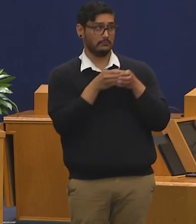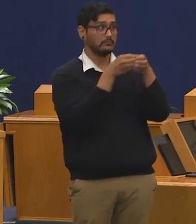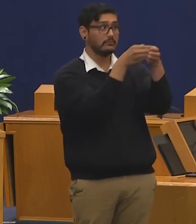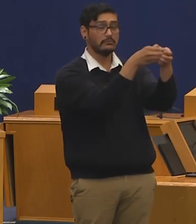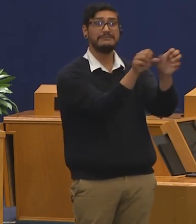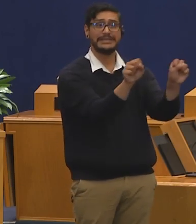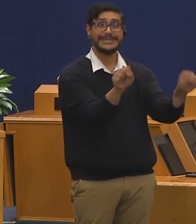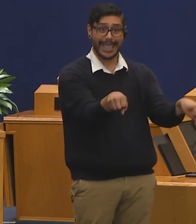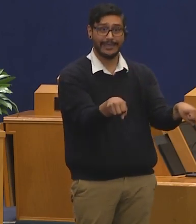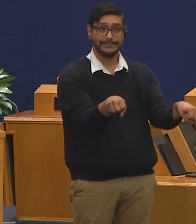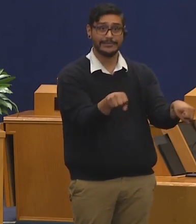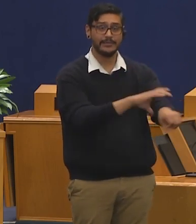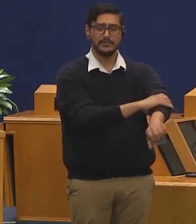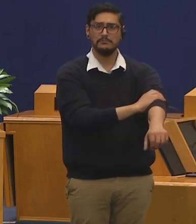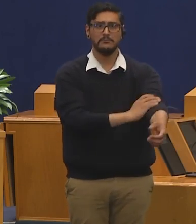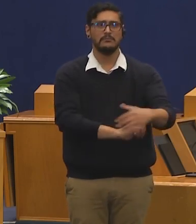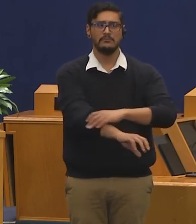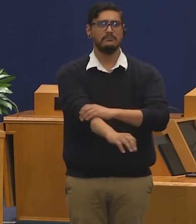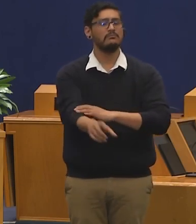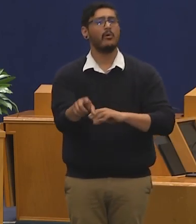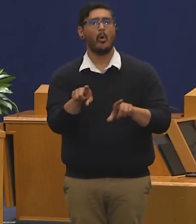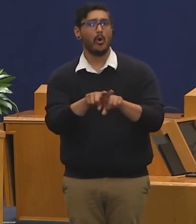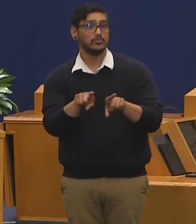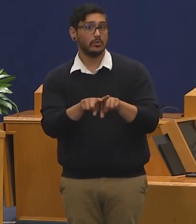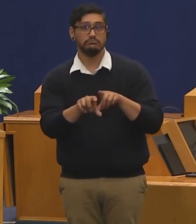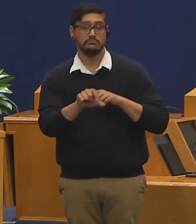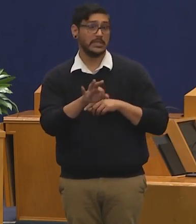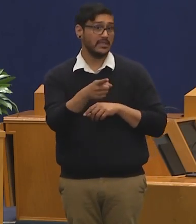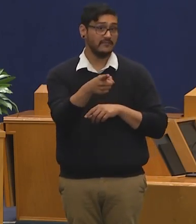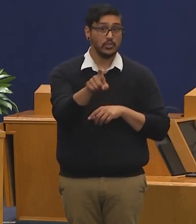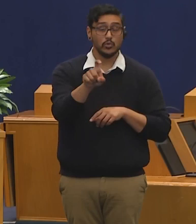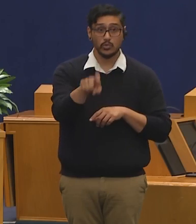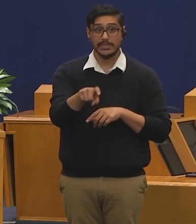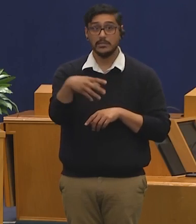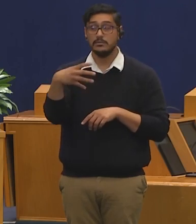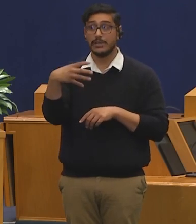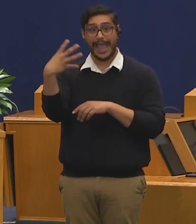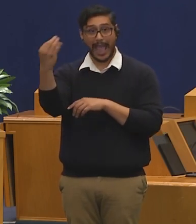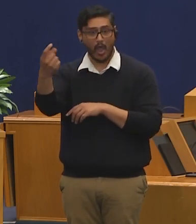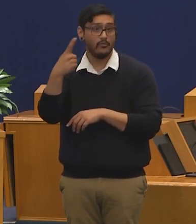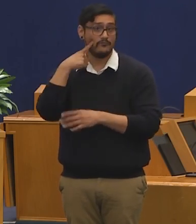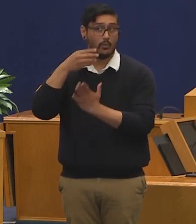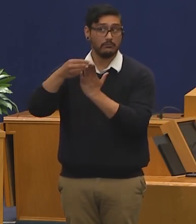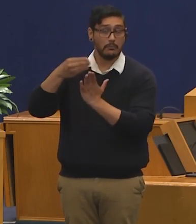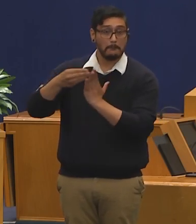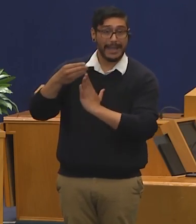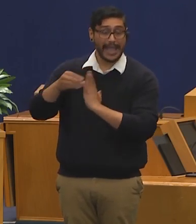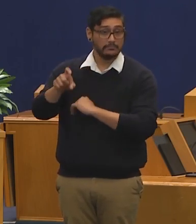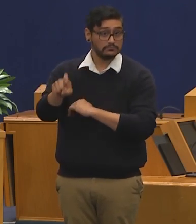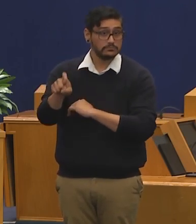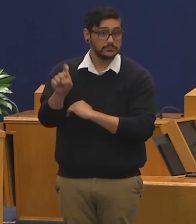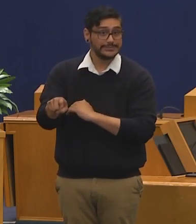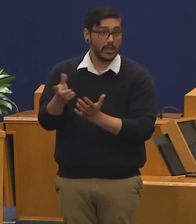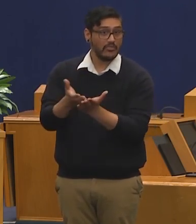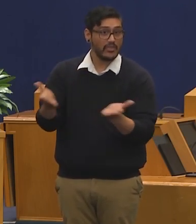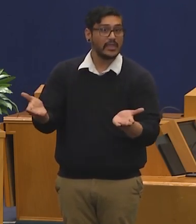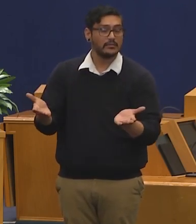salir de nuestros hogares para acceder a los servicios esenciales, siempre y